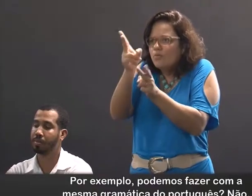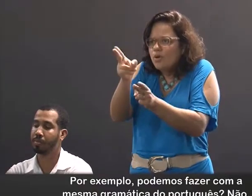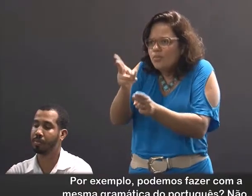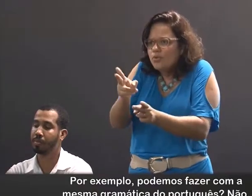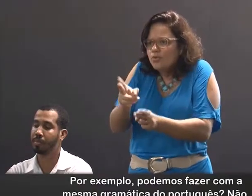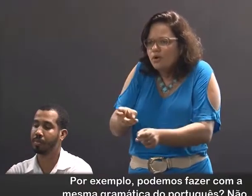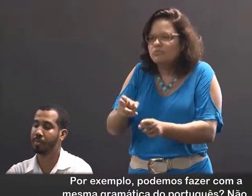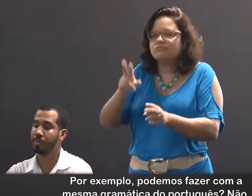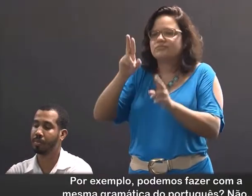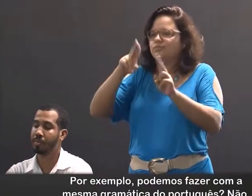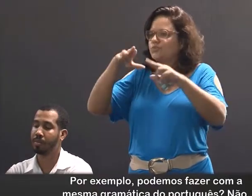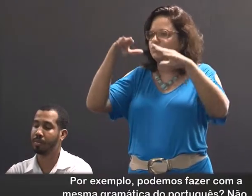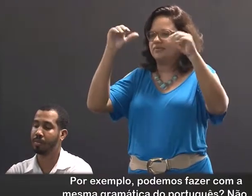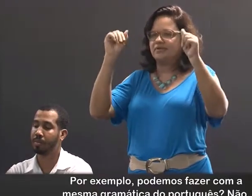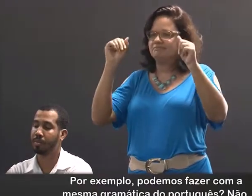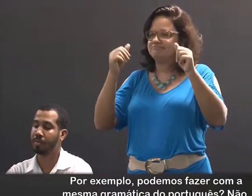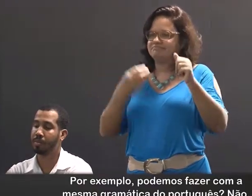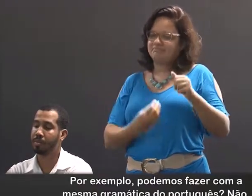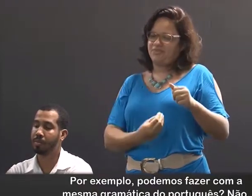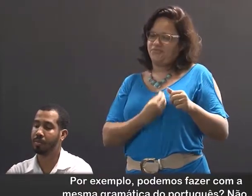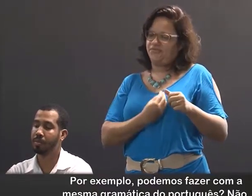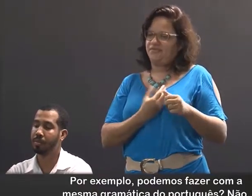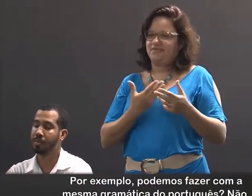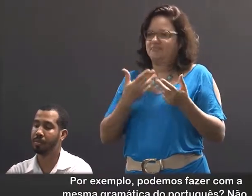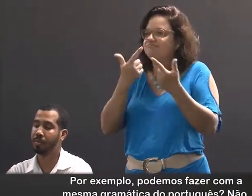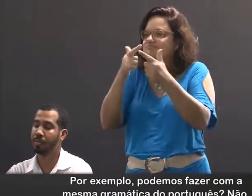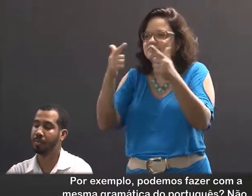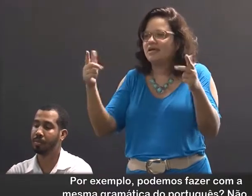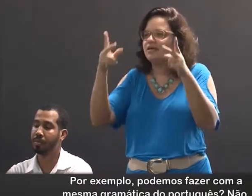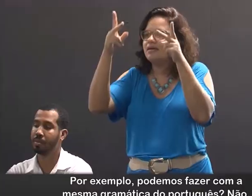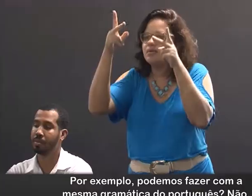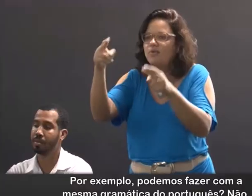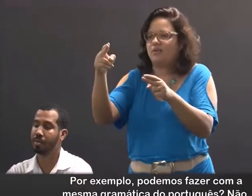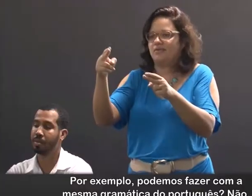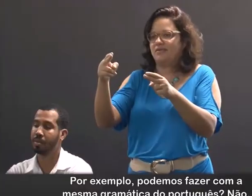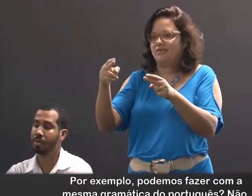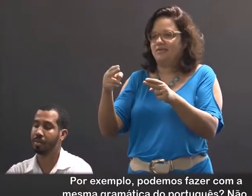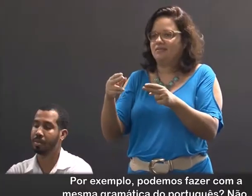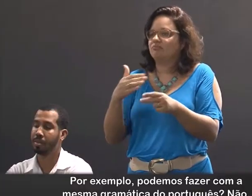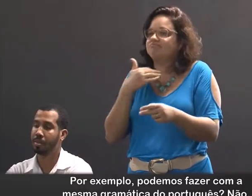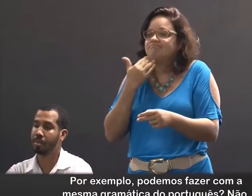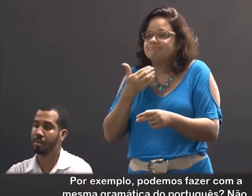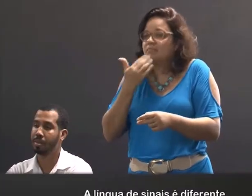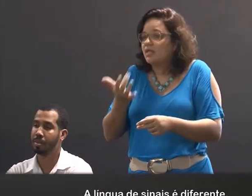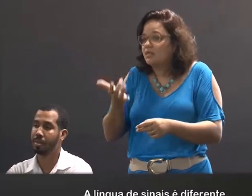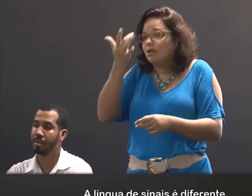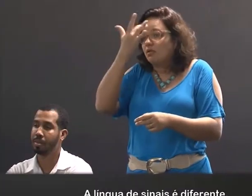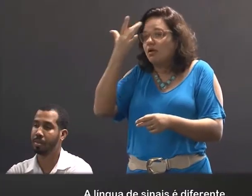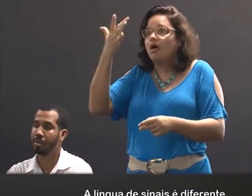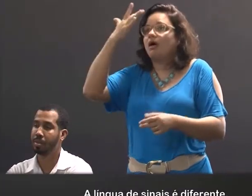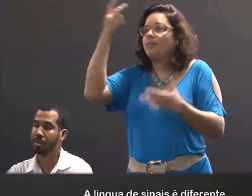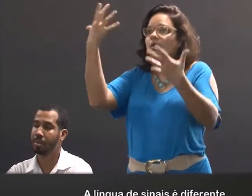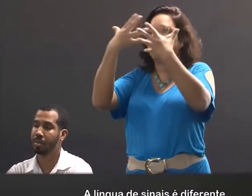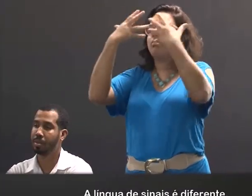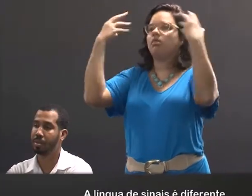não podemos fazer como com a mesma gramática da língua portuguesa? Não. A língua de sinais é